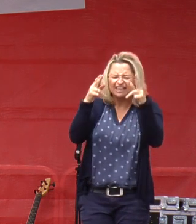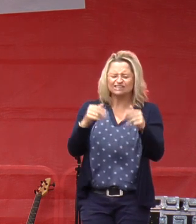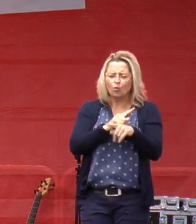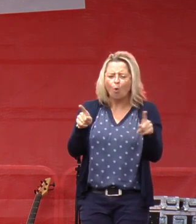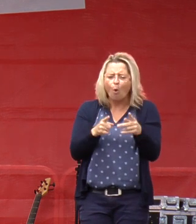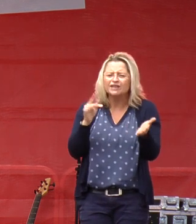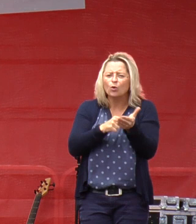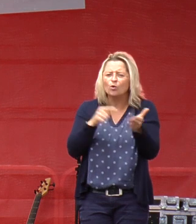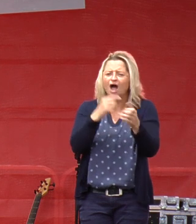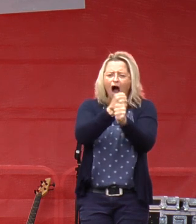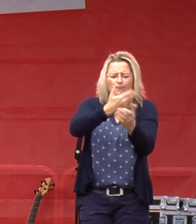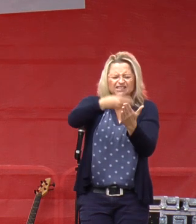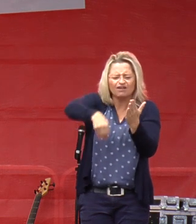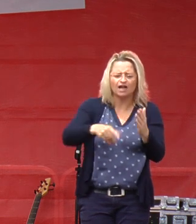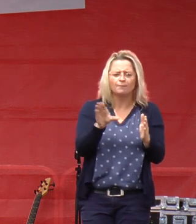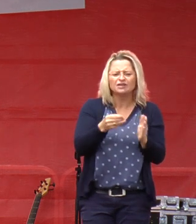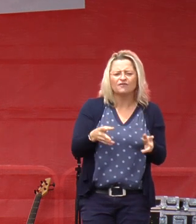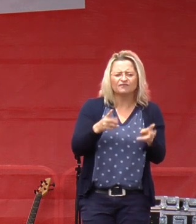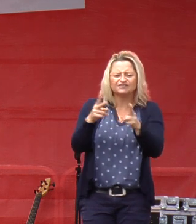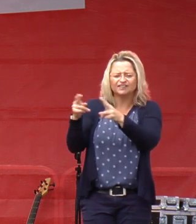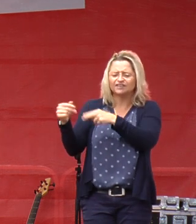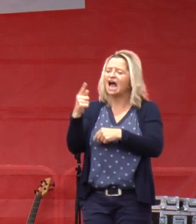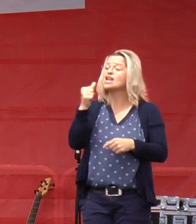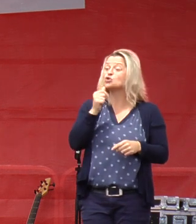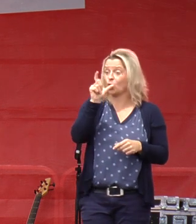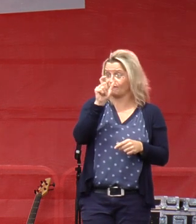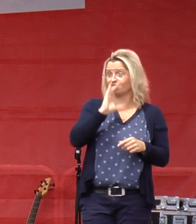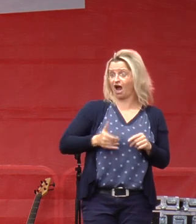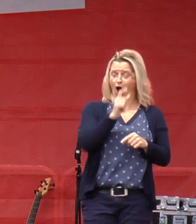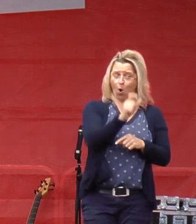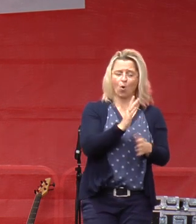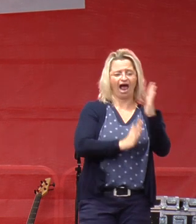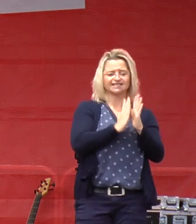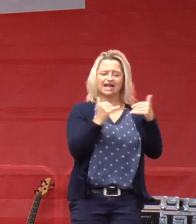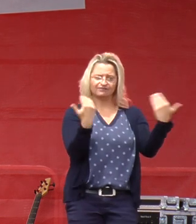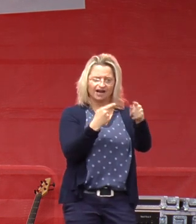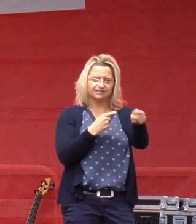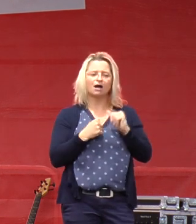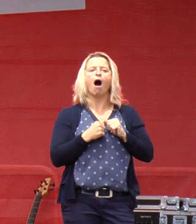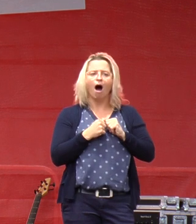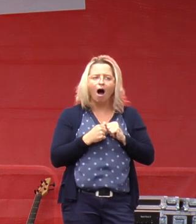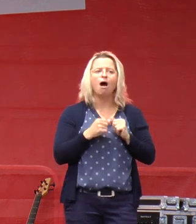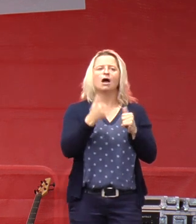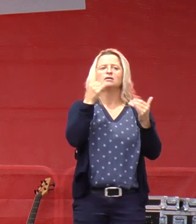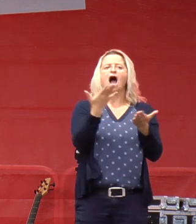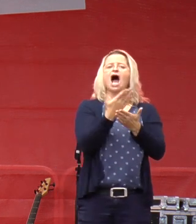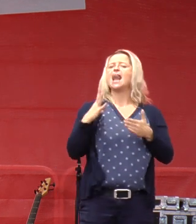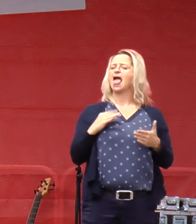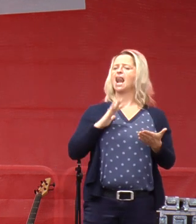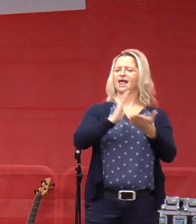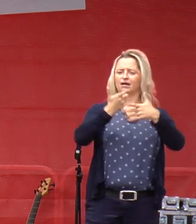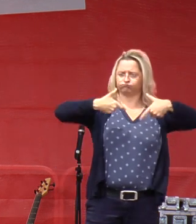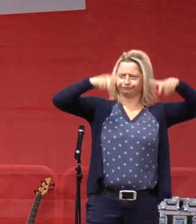geht doch nicht. Gerade eben habe ich noch mit einer jungen Frau gesprochen, die hat mir erzählt, nach ihrer Ausbildung hat sie jetzt den dritten befristeten Arbeitsvertrag,